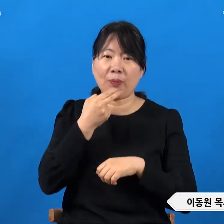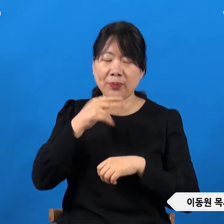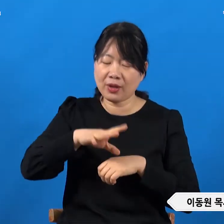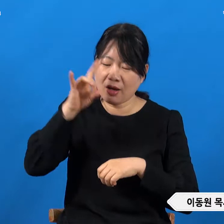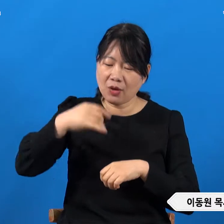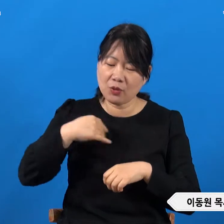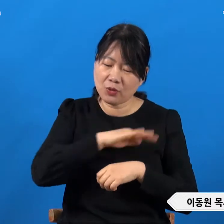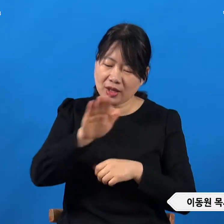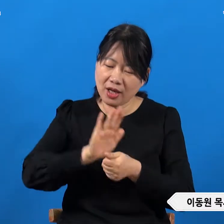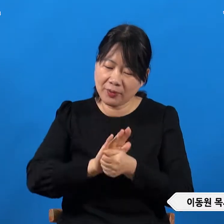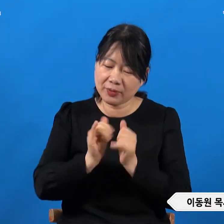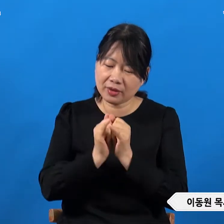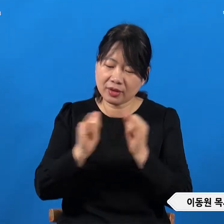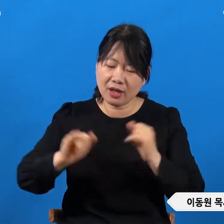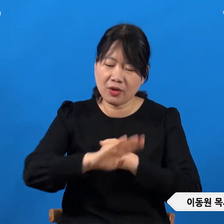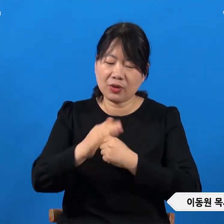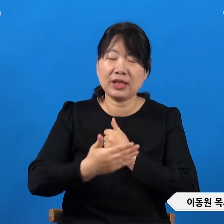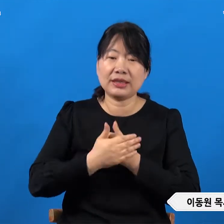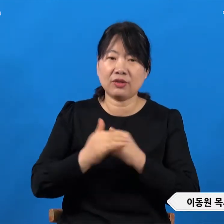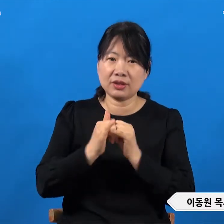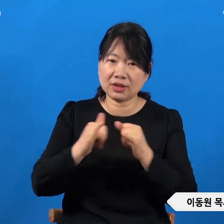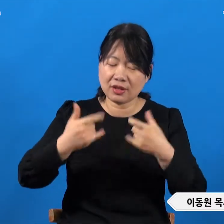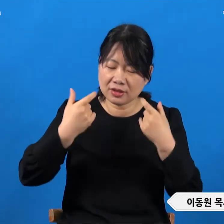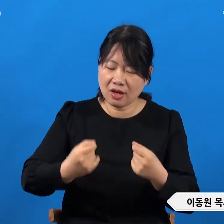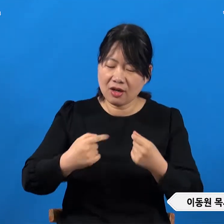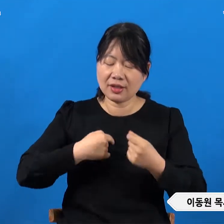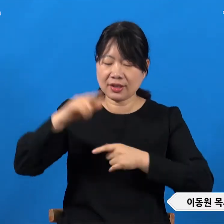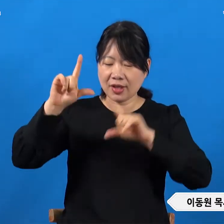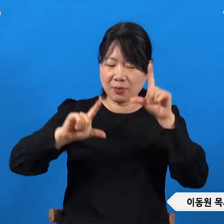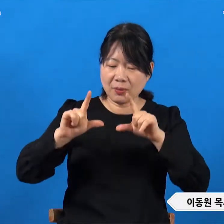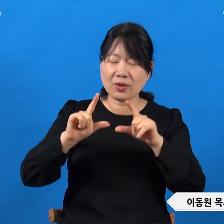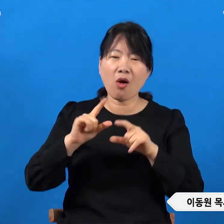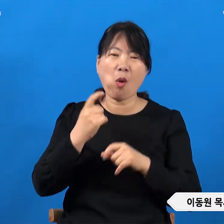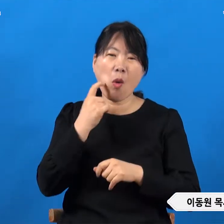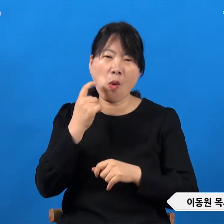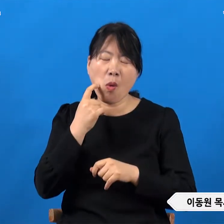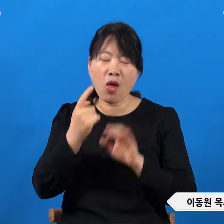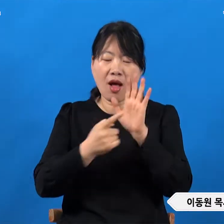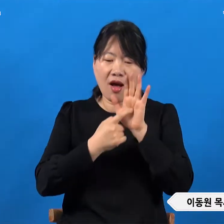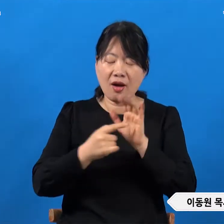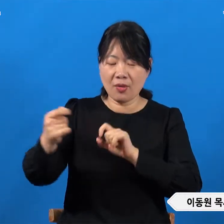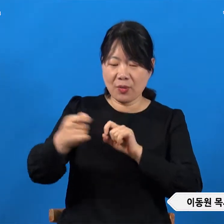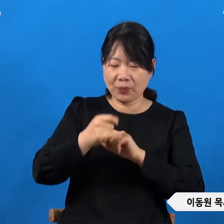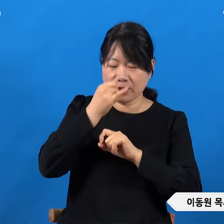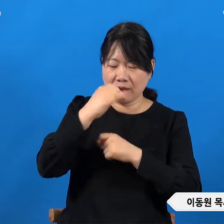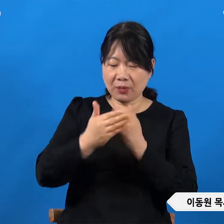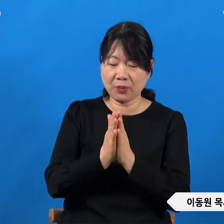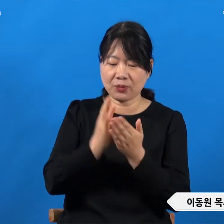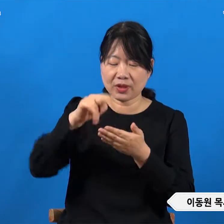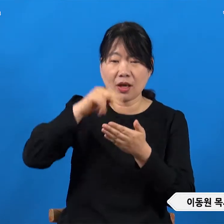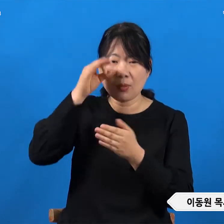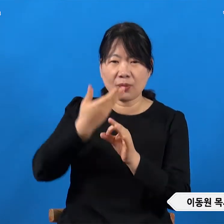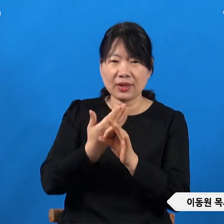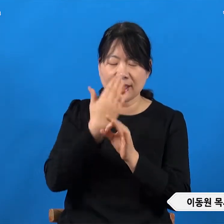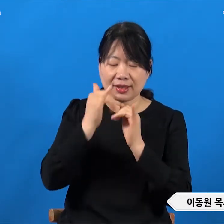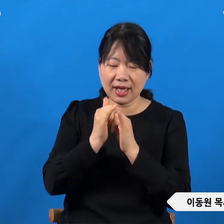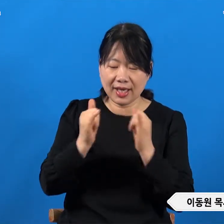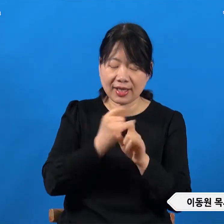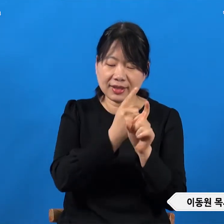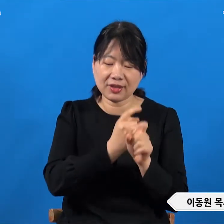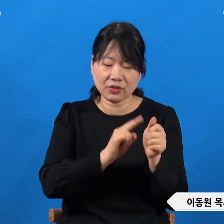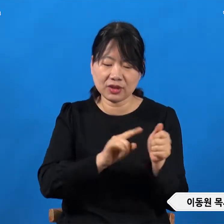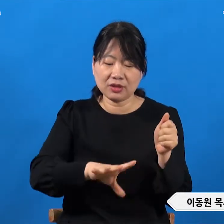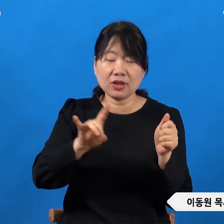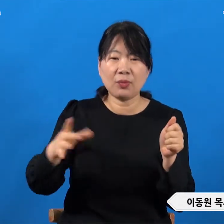처음에는 우리의 협력자로, 우리의 지원자처럼 자신의 모습을 가장하고 다가올 수가 있습니다. 본문에서도 이스라엘의